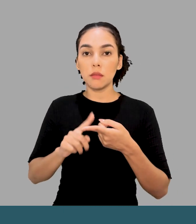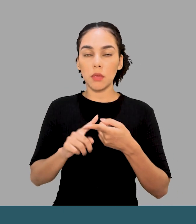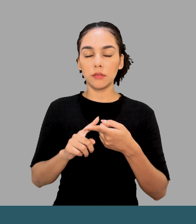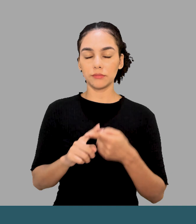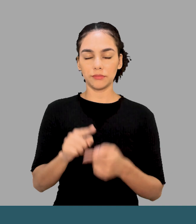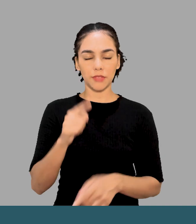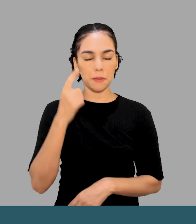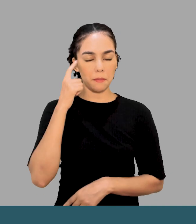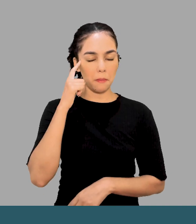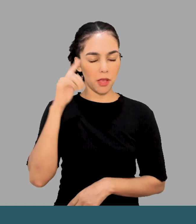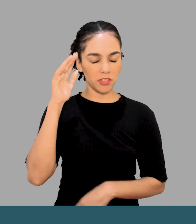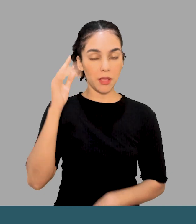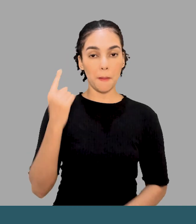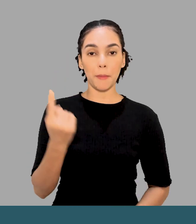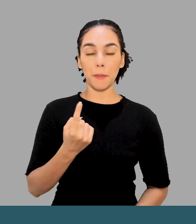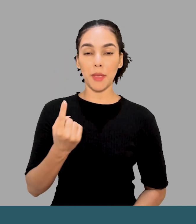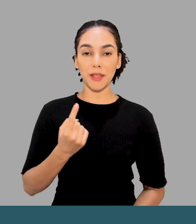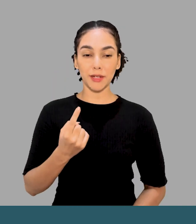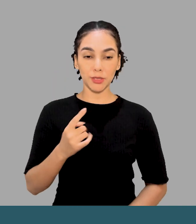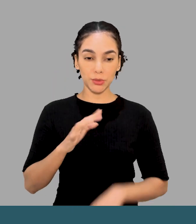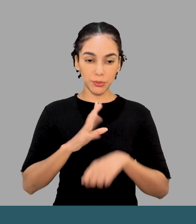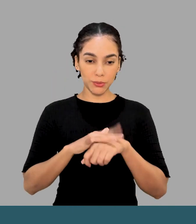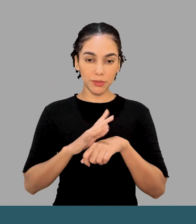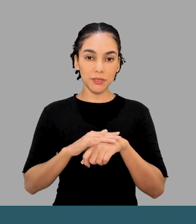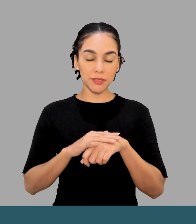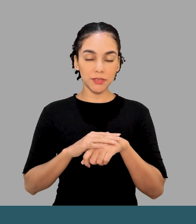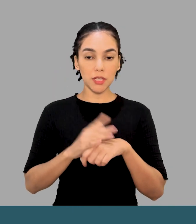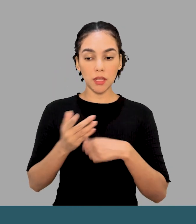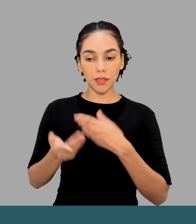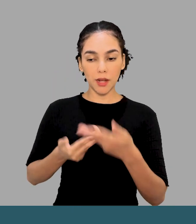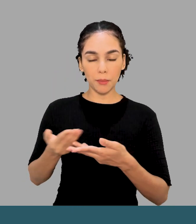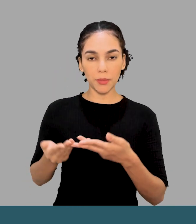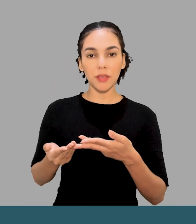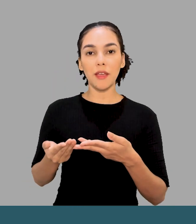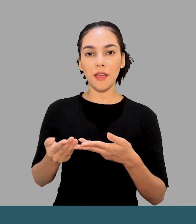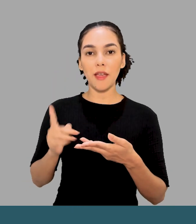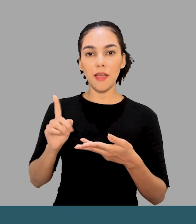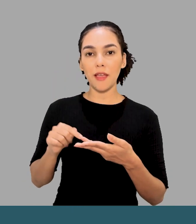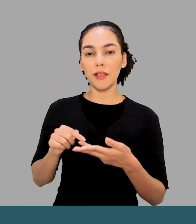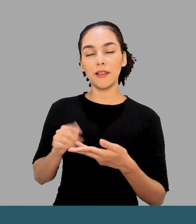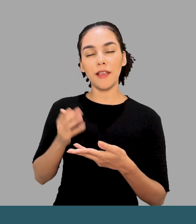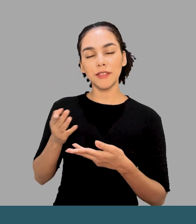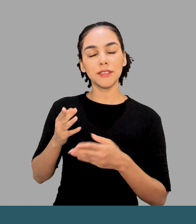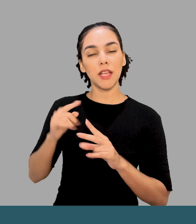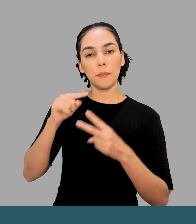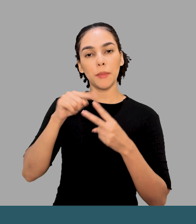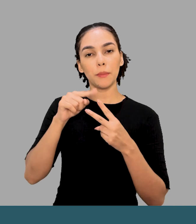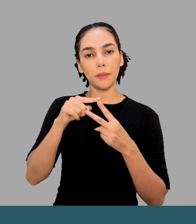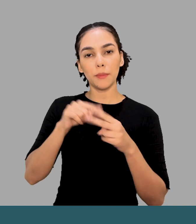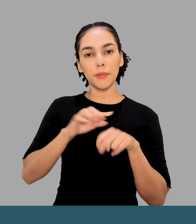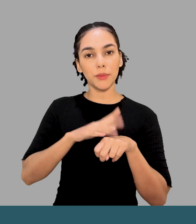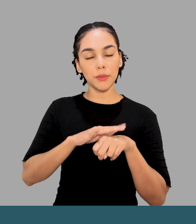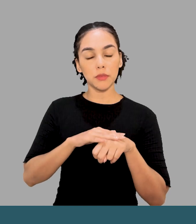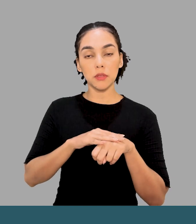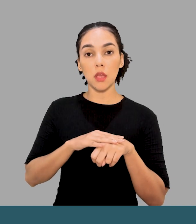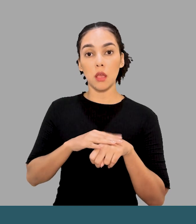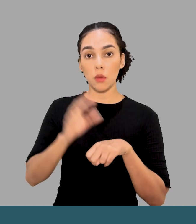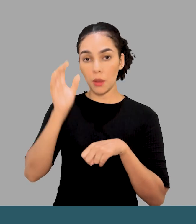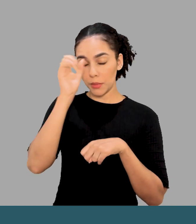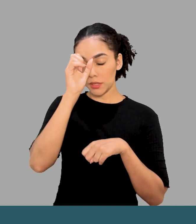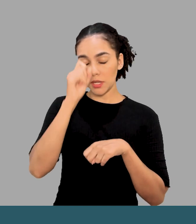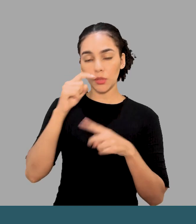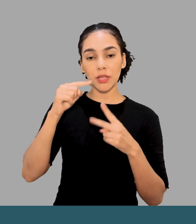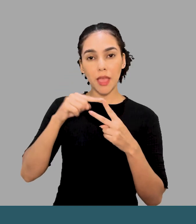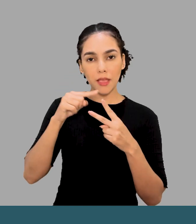que a primeira doença com terapia genética seria a distrofia muscular de Duchenne. E o aprendizado em distrofia muscular